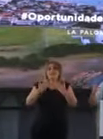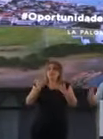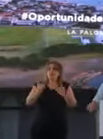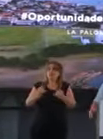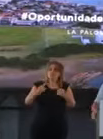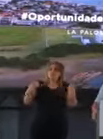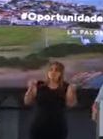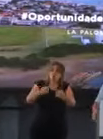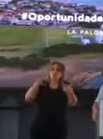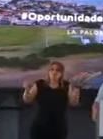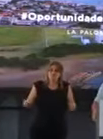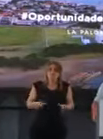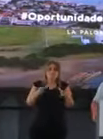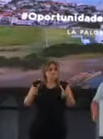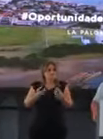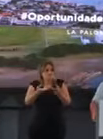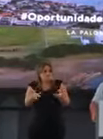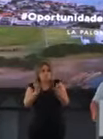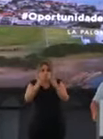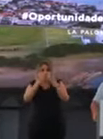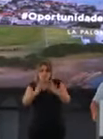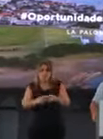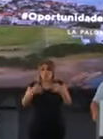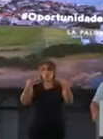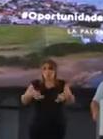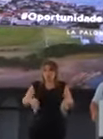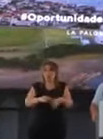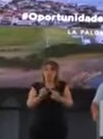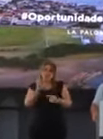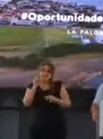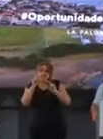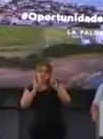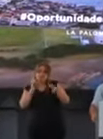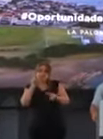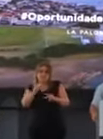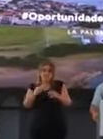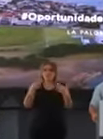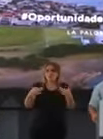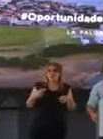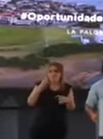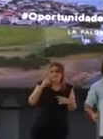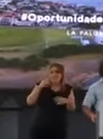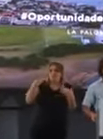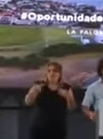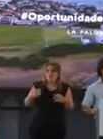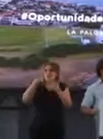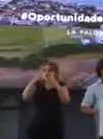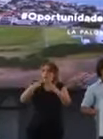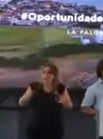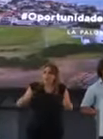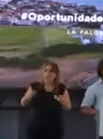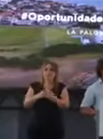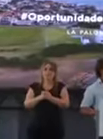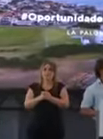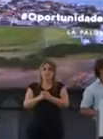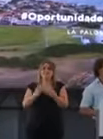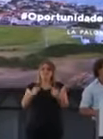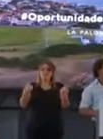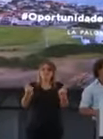Hicieron todo esto. Yo me vine a curiosear cómo estaba quedando la carpa, cómo estaba quedando